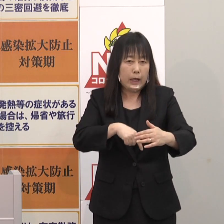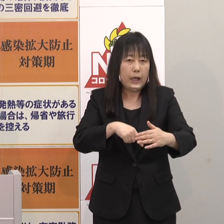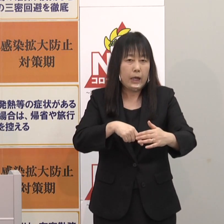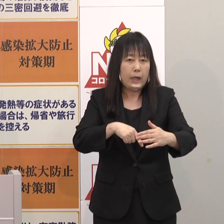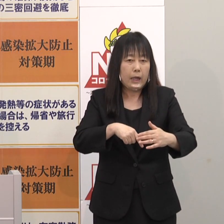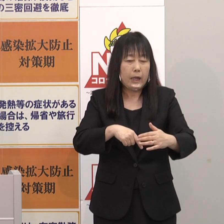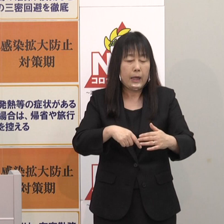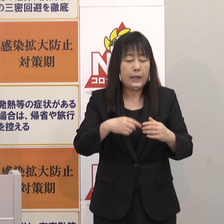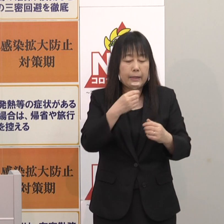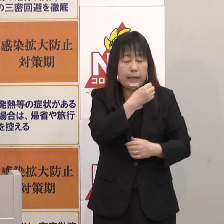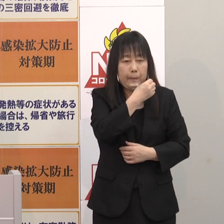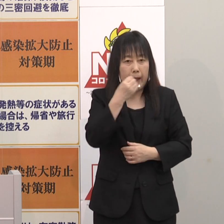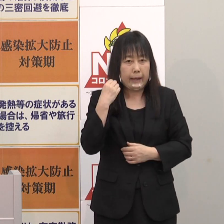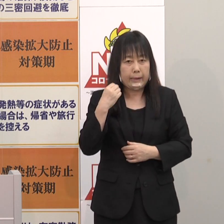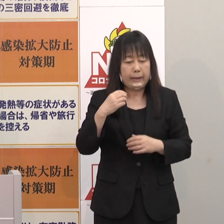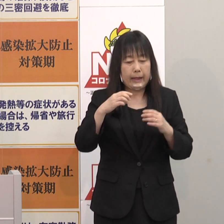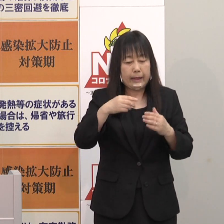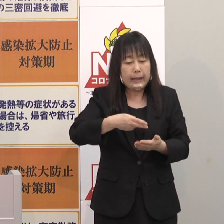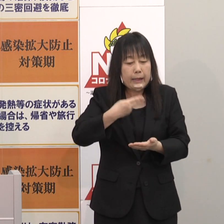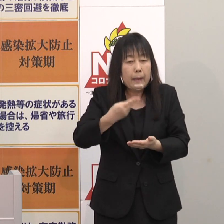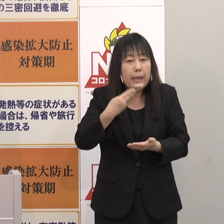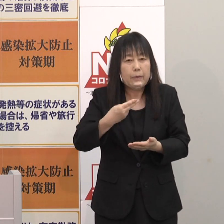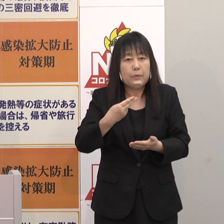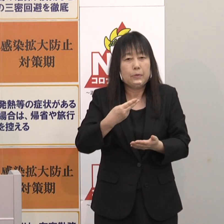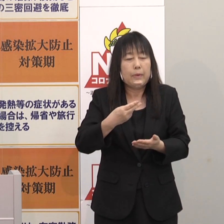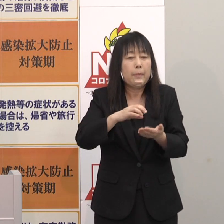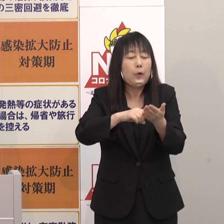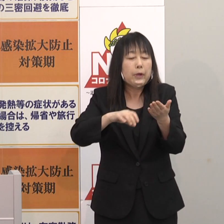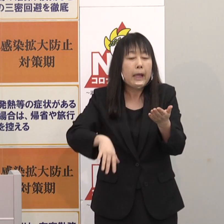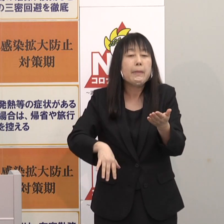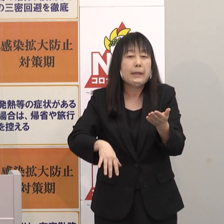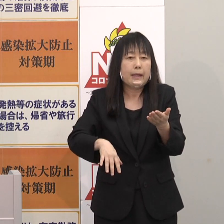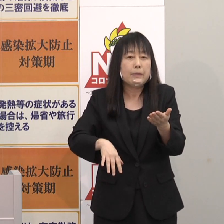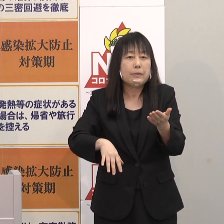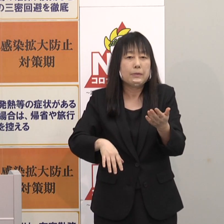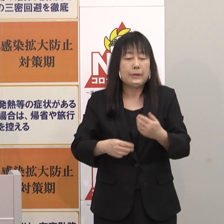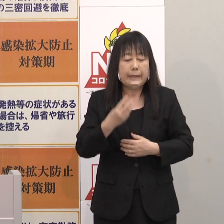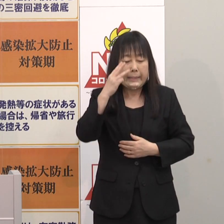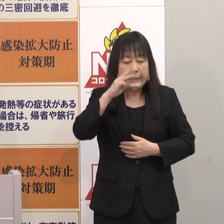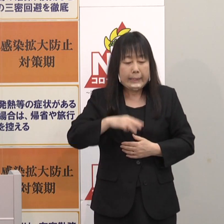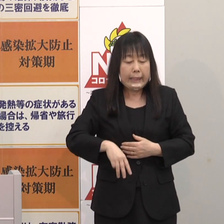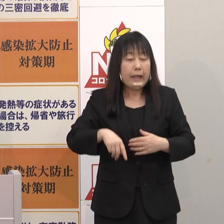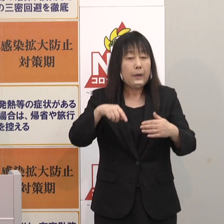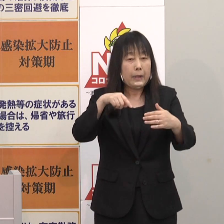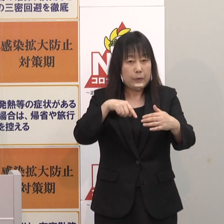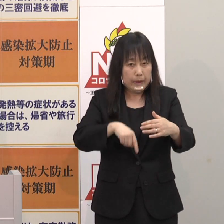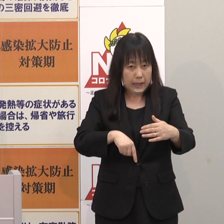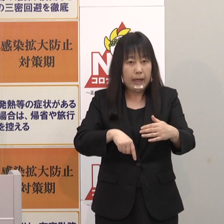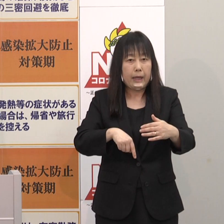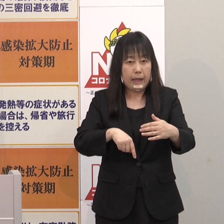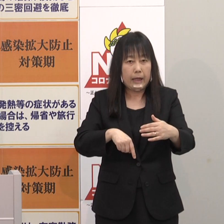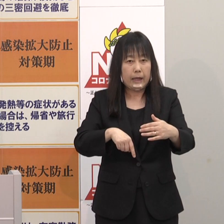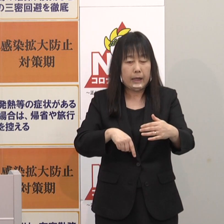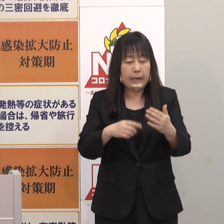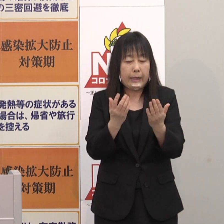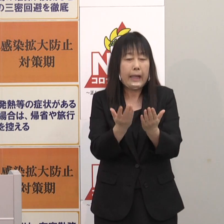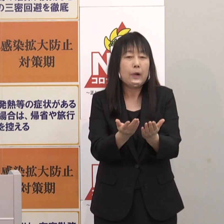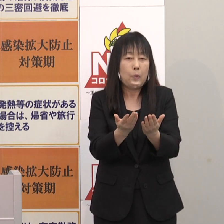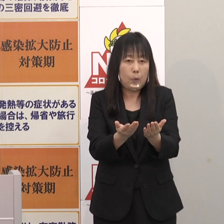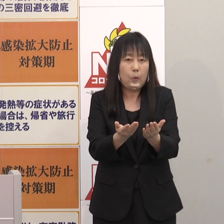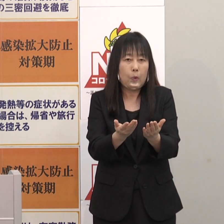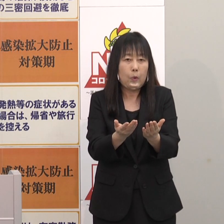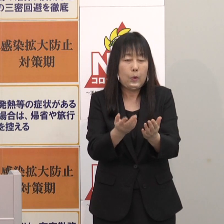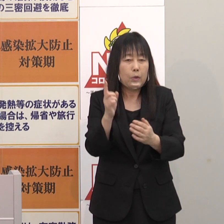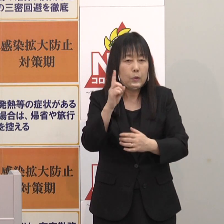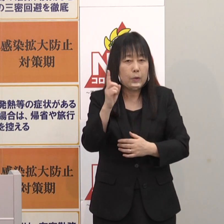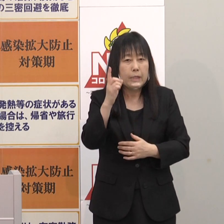特に小学校においては、そういった児童が黙食をこう2年以上強いられて、先日私も取材をしたところ